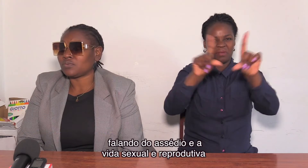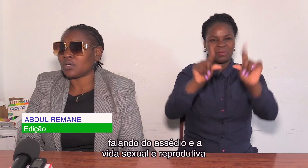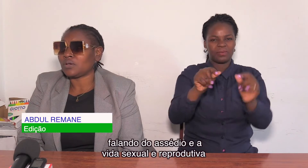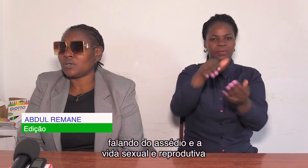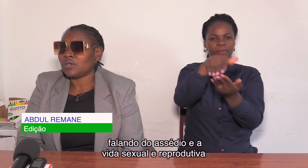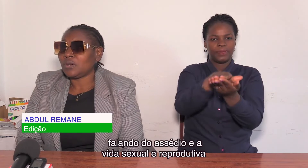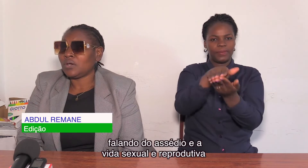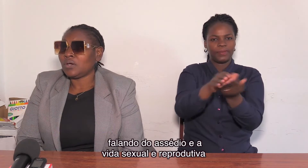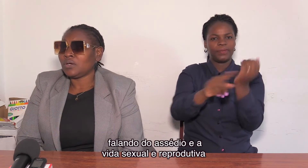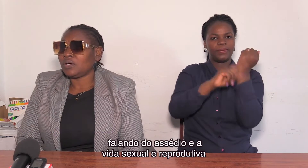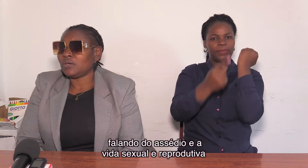reprodutiva.